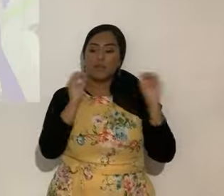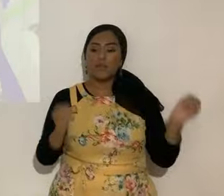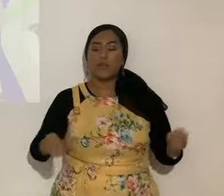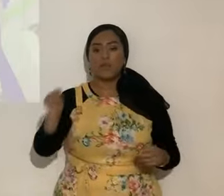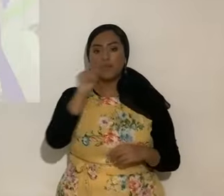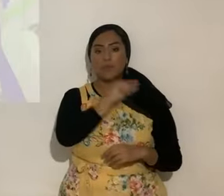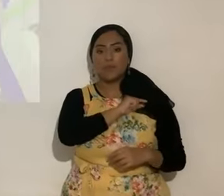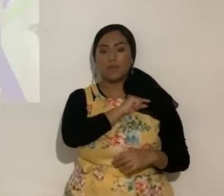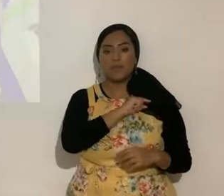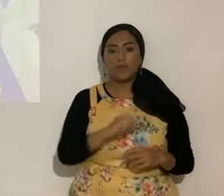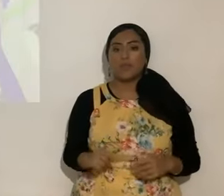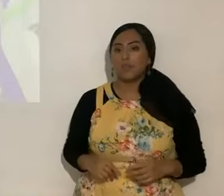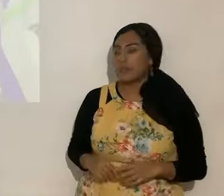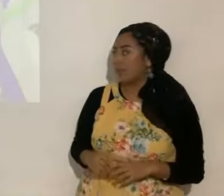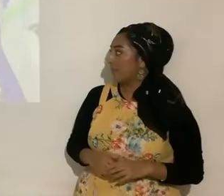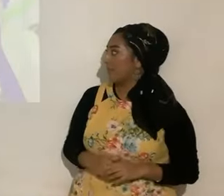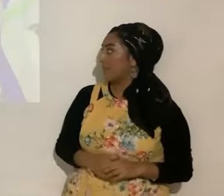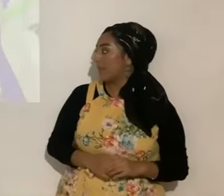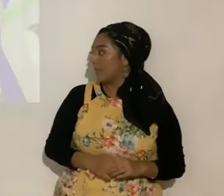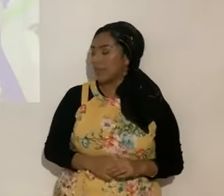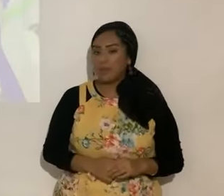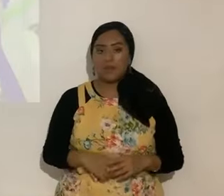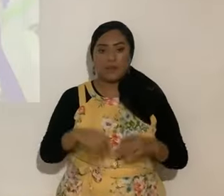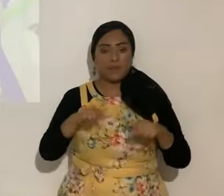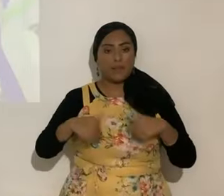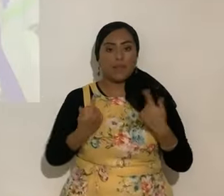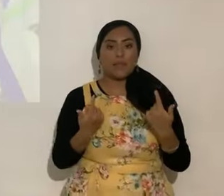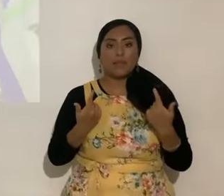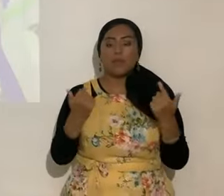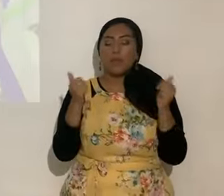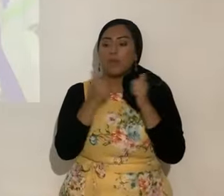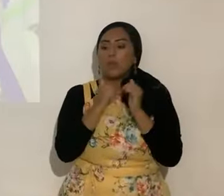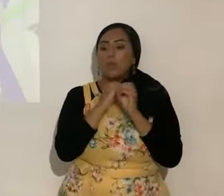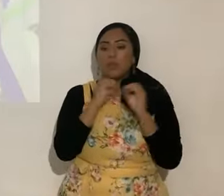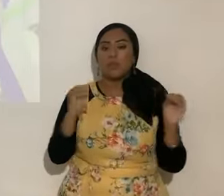sin culpabilidad, es vivir, sin culpabilidad,